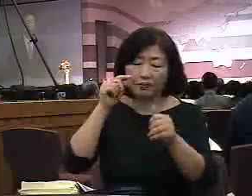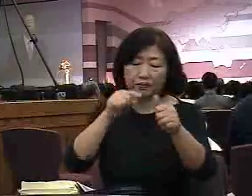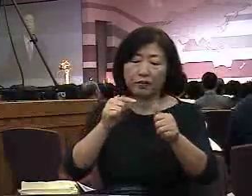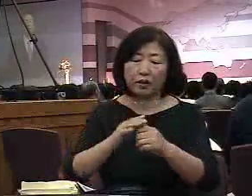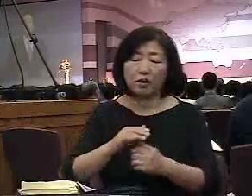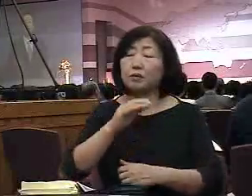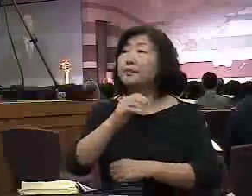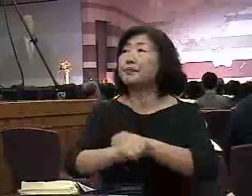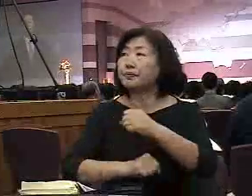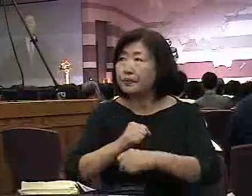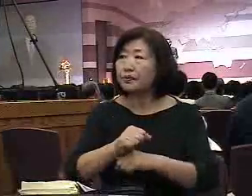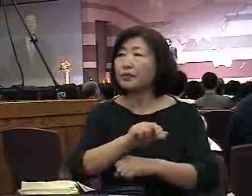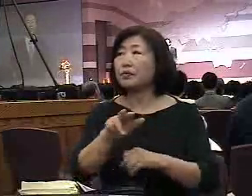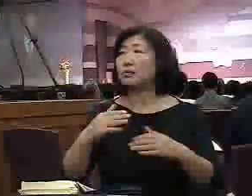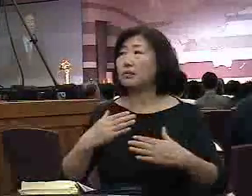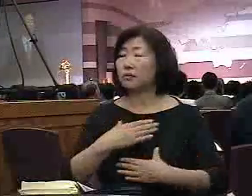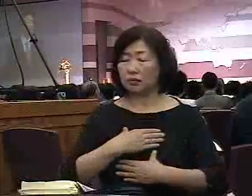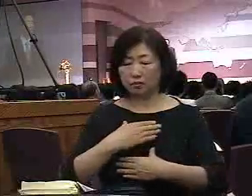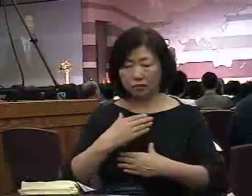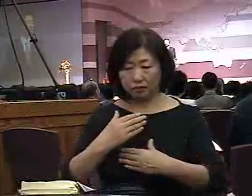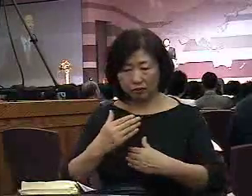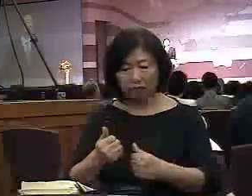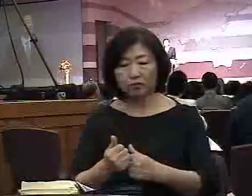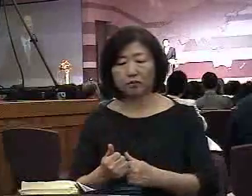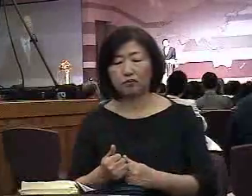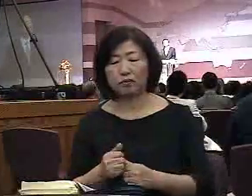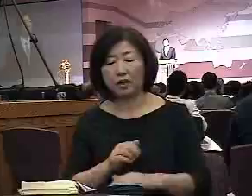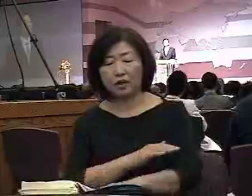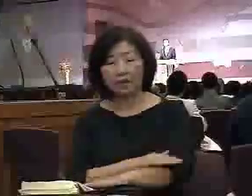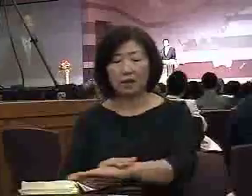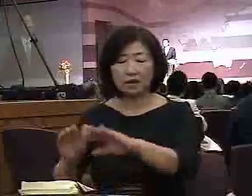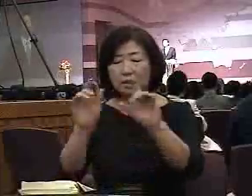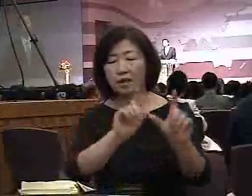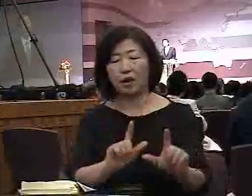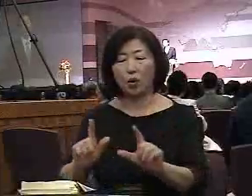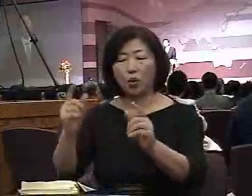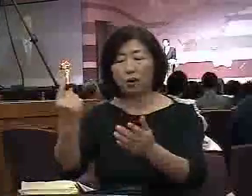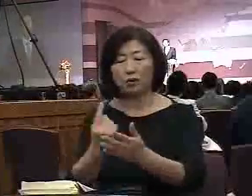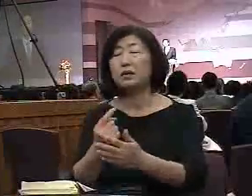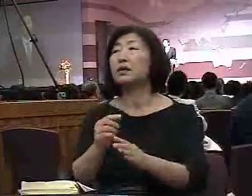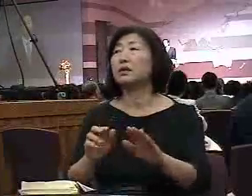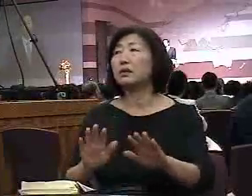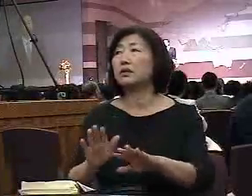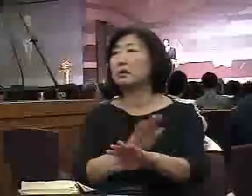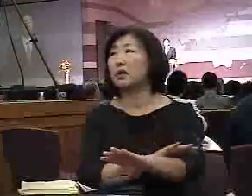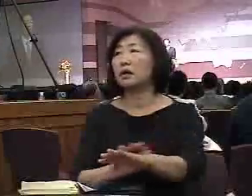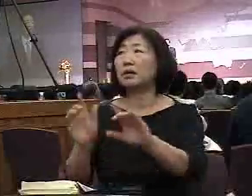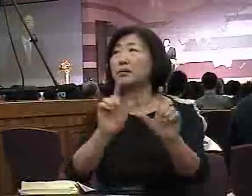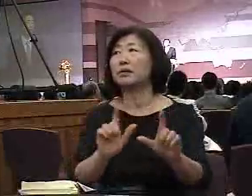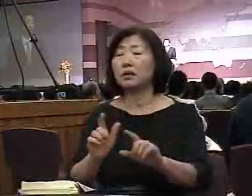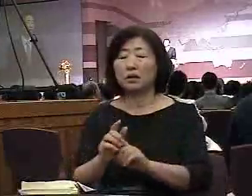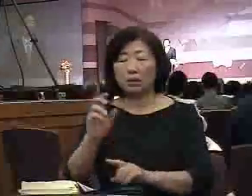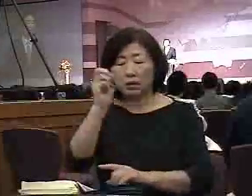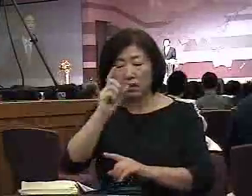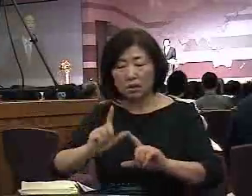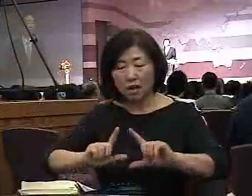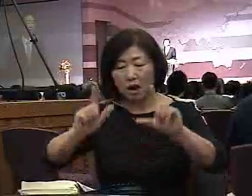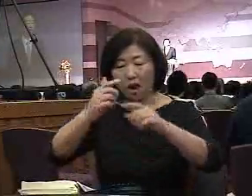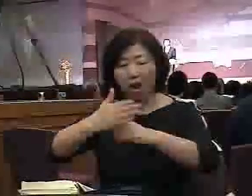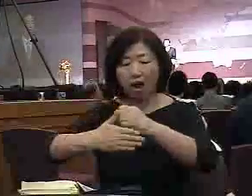우리 나름대로 지금까지 평안한 둥지에서 너무나 편안하게 잘 살아왔습니다. 잘 삽니다. 근데 어느 날